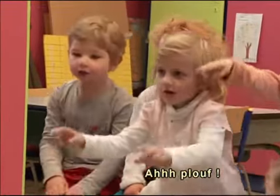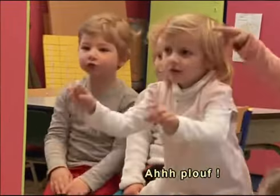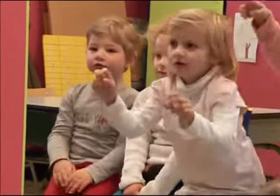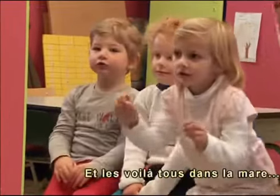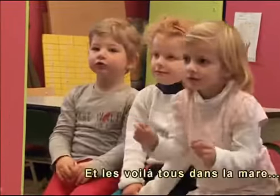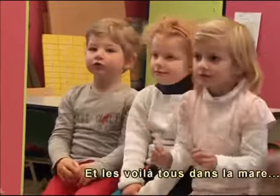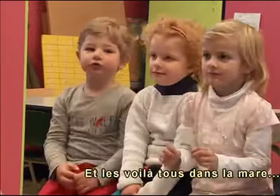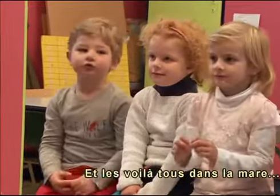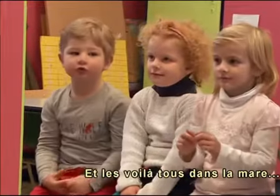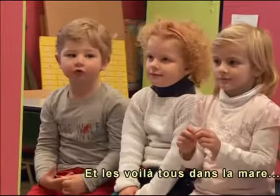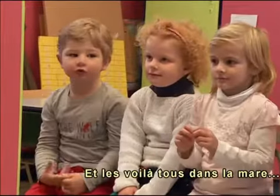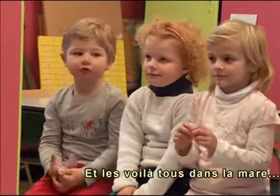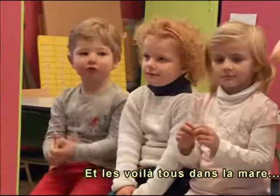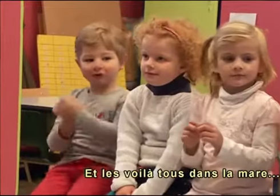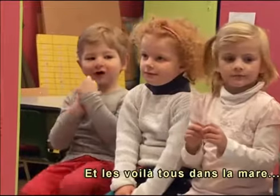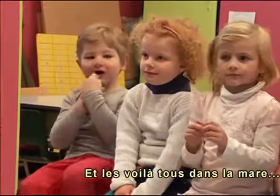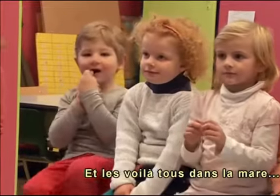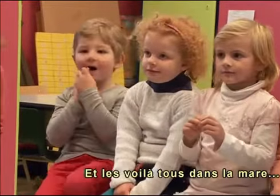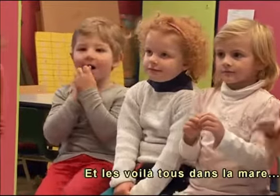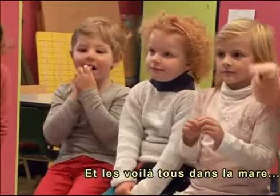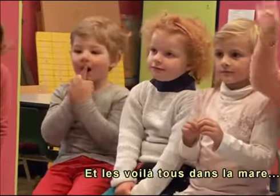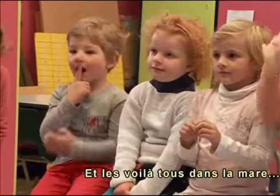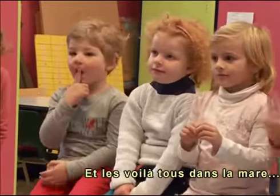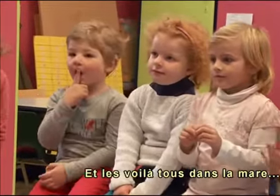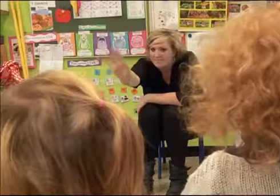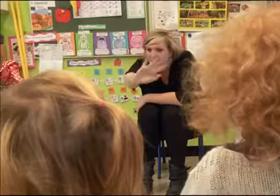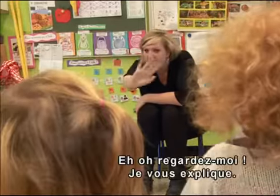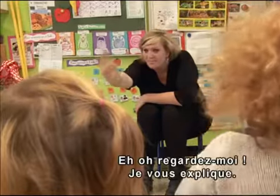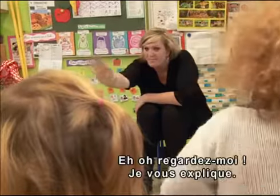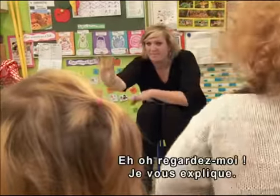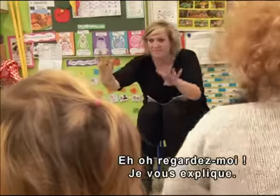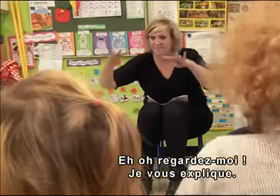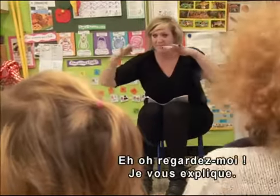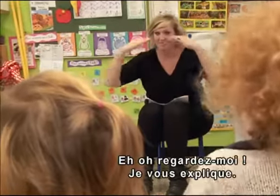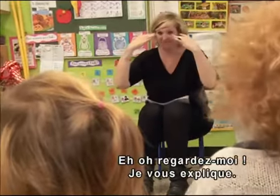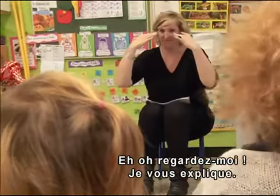plouf. Et les voilà tous dans la mer.